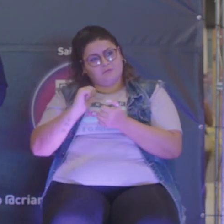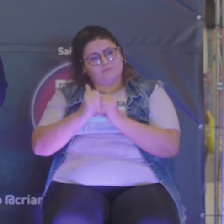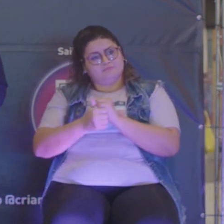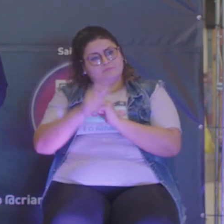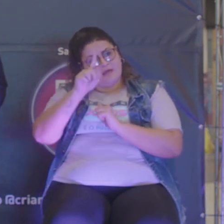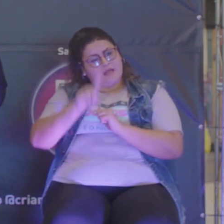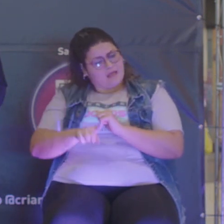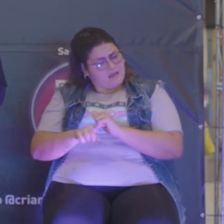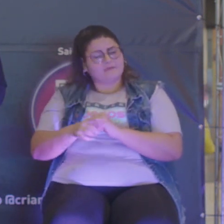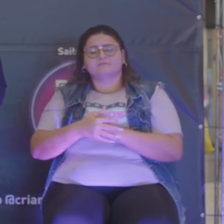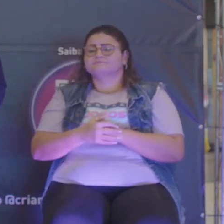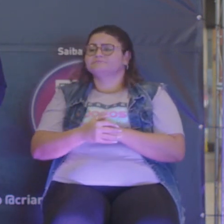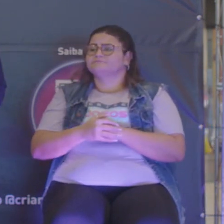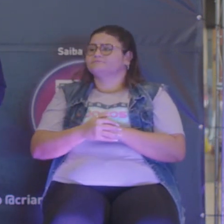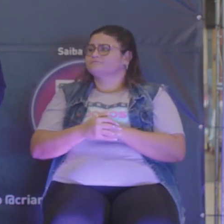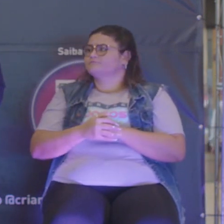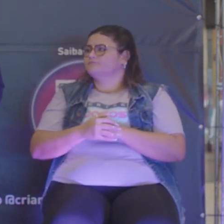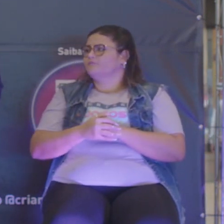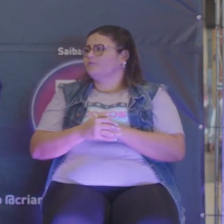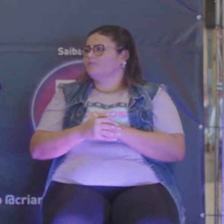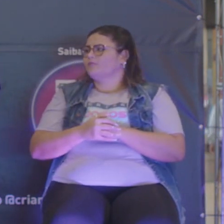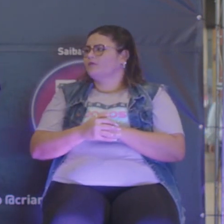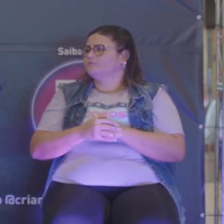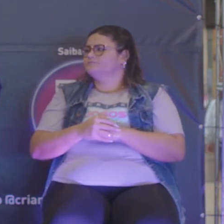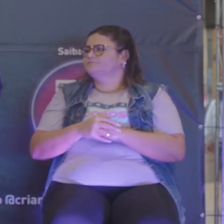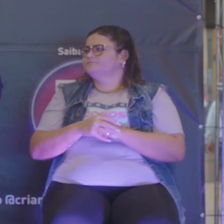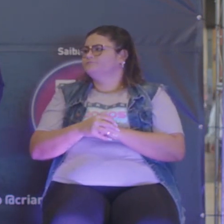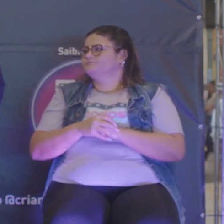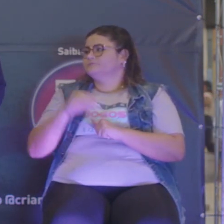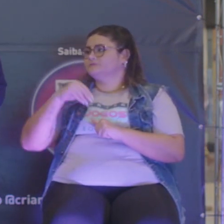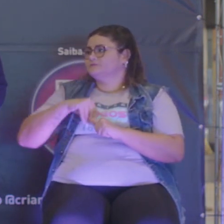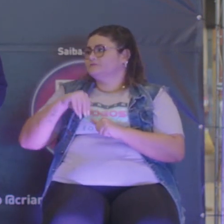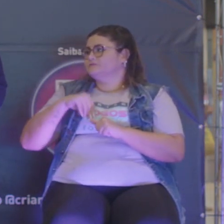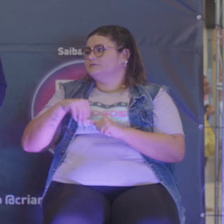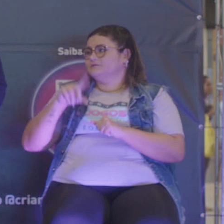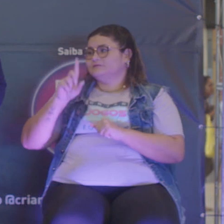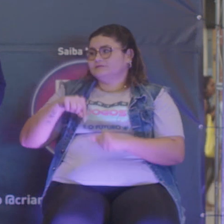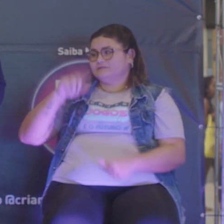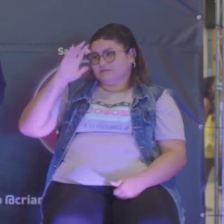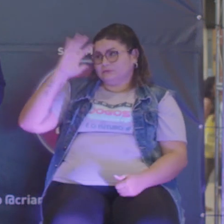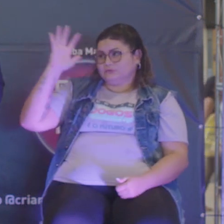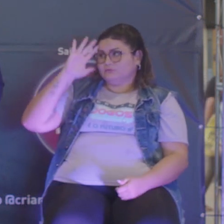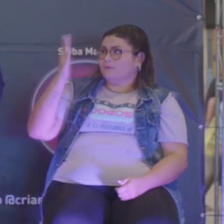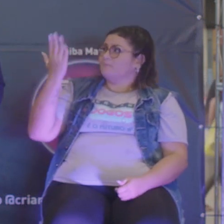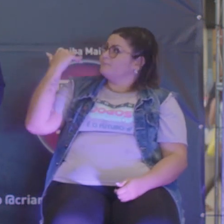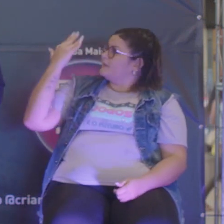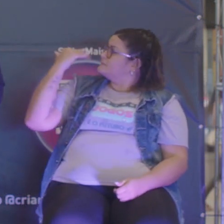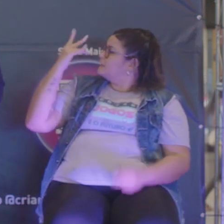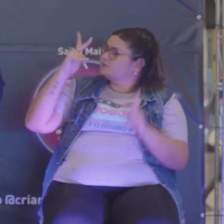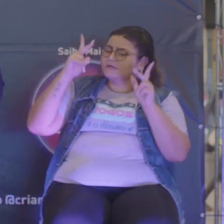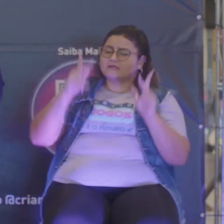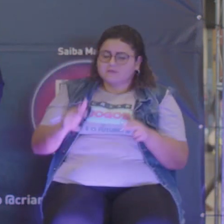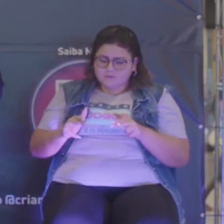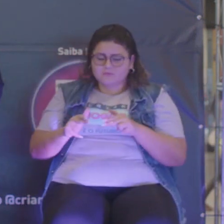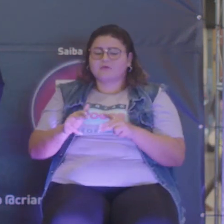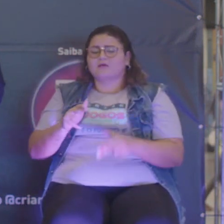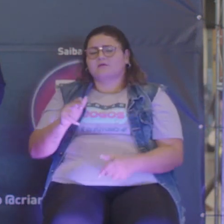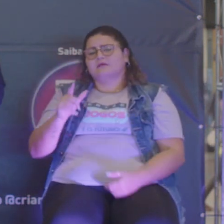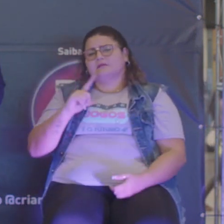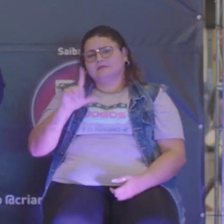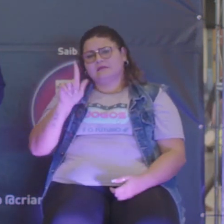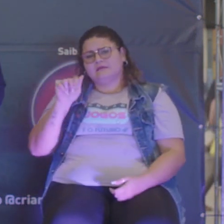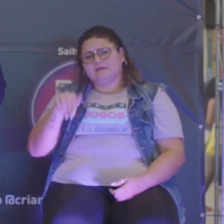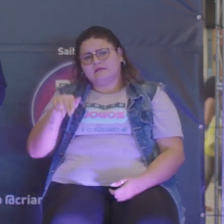gente está falando de um cenário muito próximo ao que a gente sonhava no passado, porque hoje a gente tem os